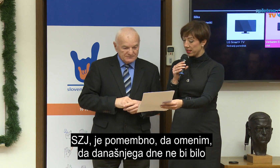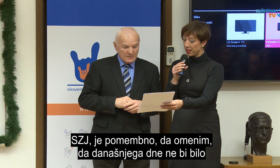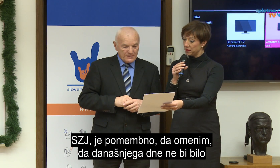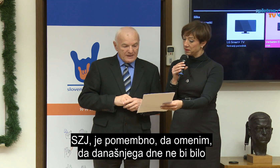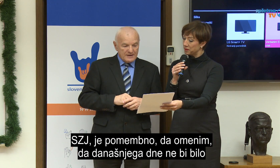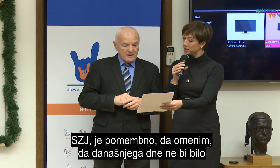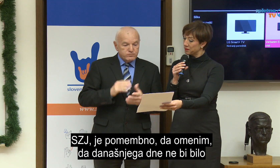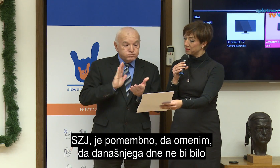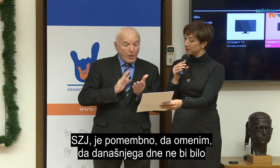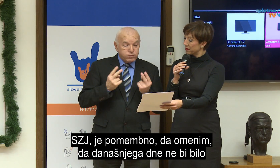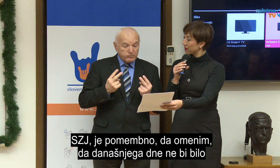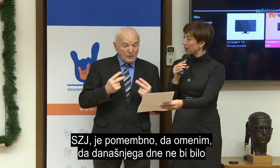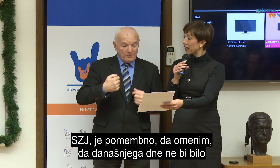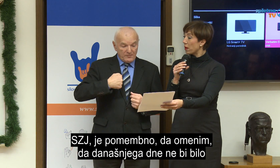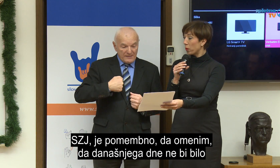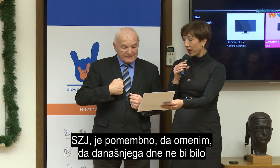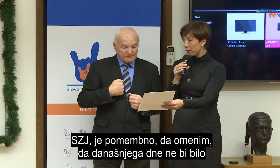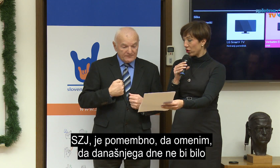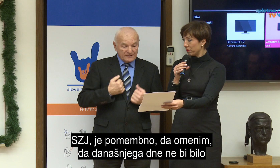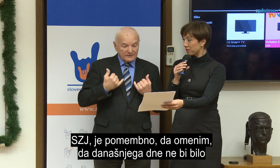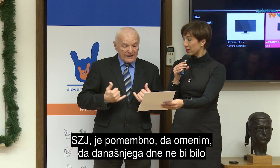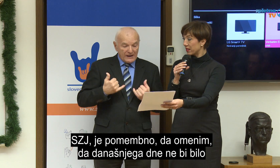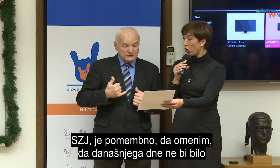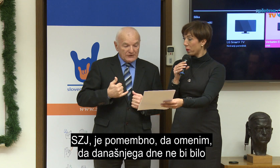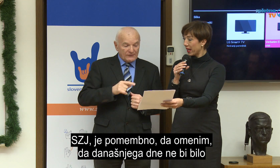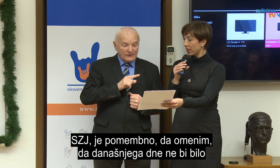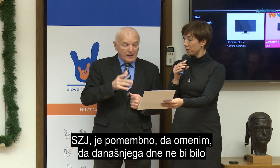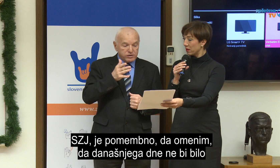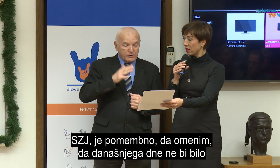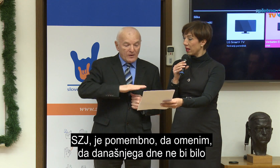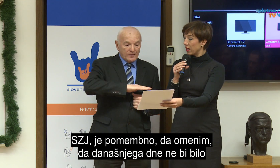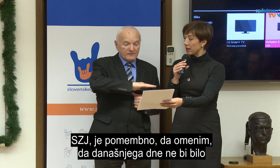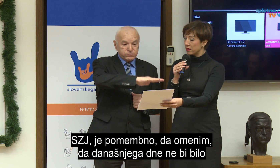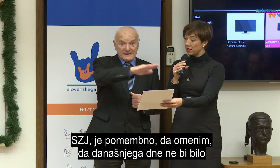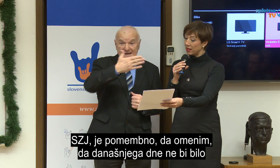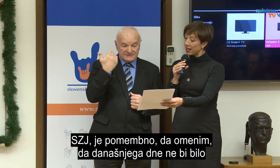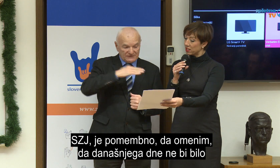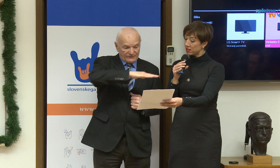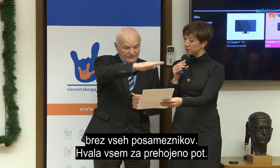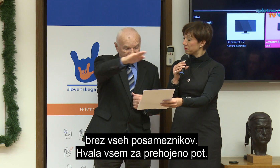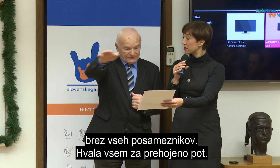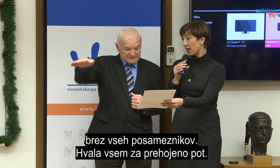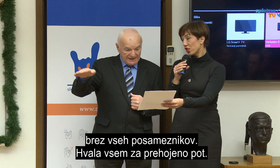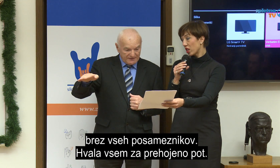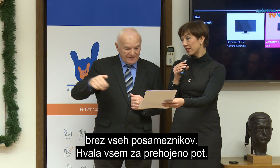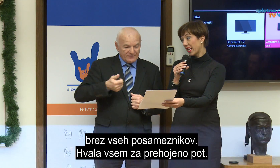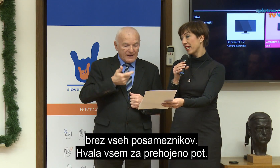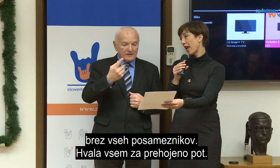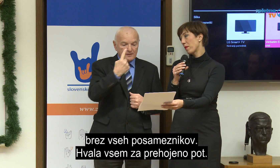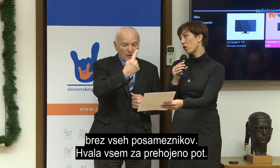jezika, je pomembno, da omenim, da danes ne bi bilo